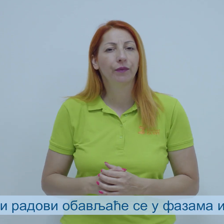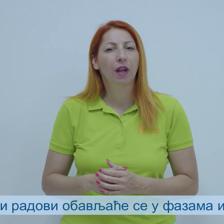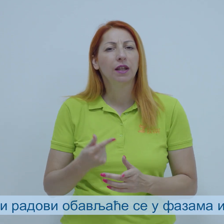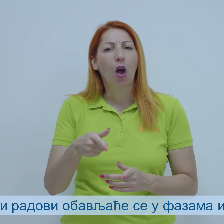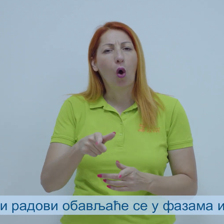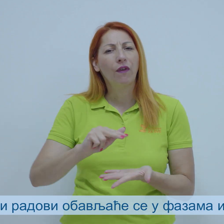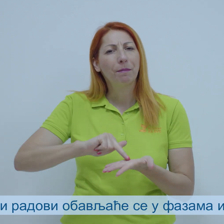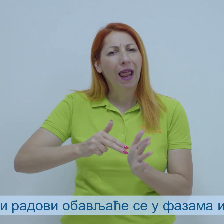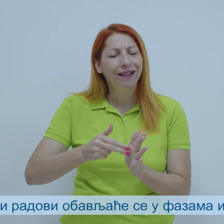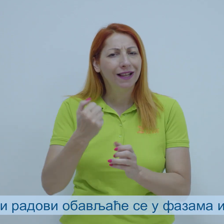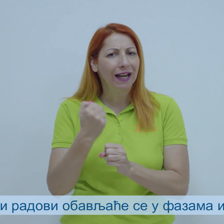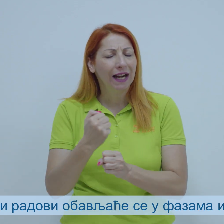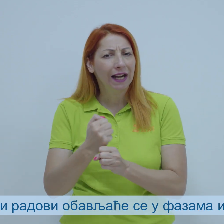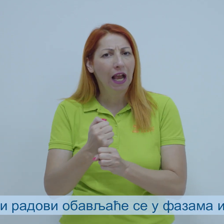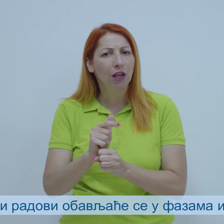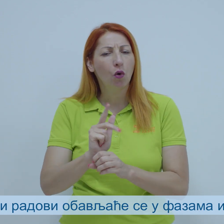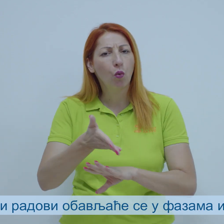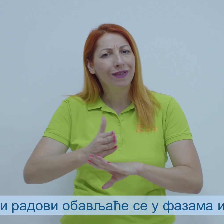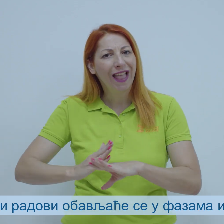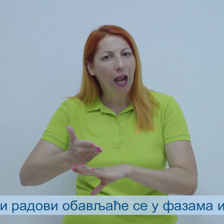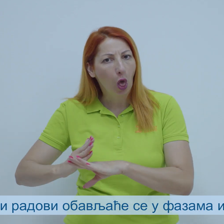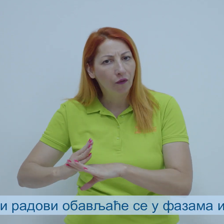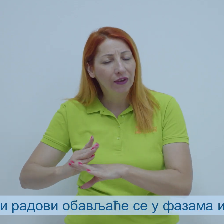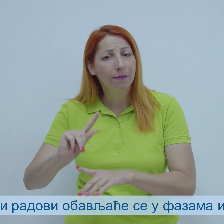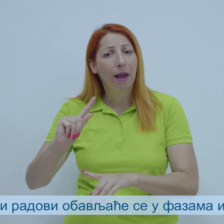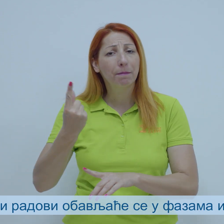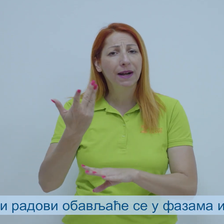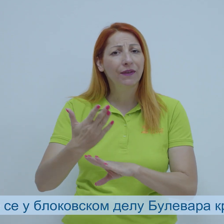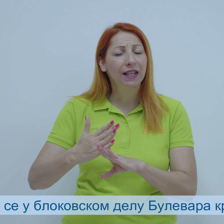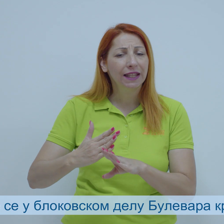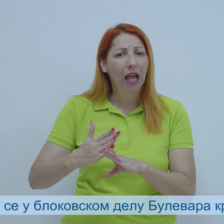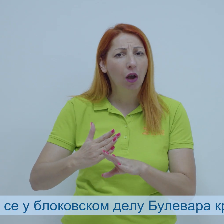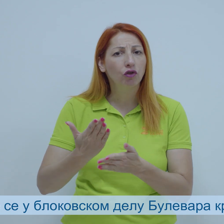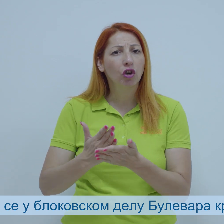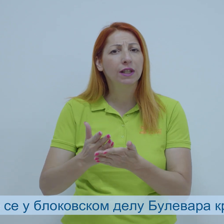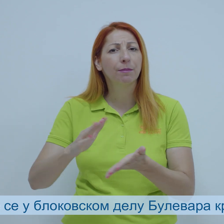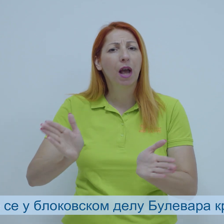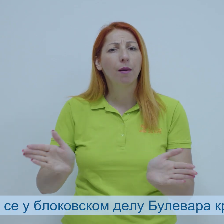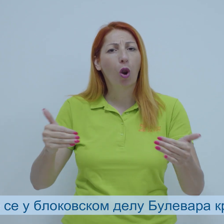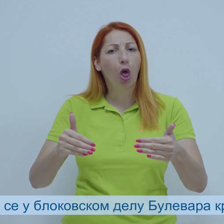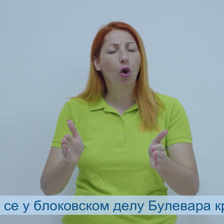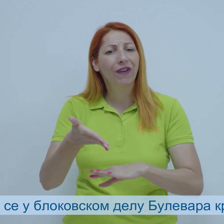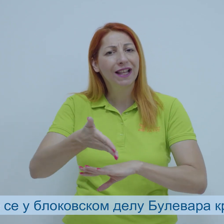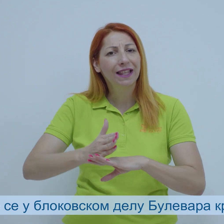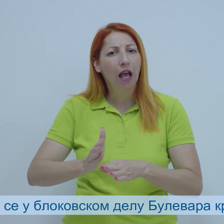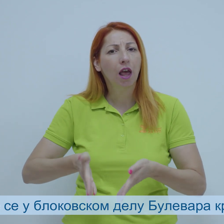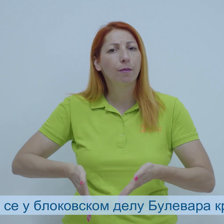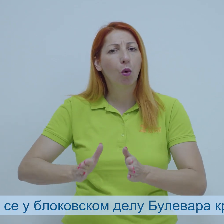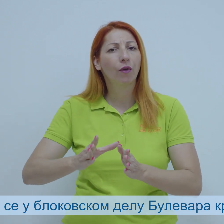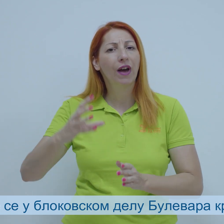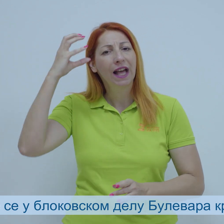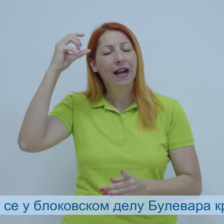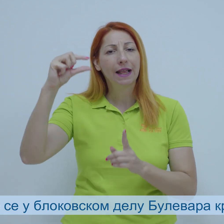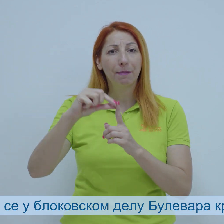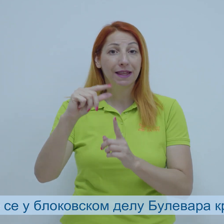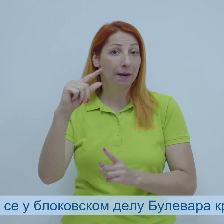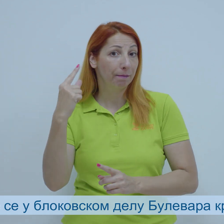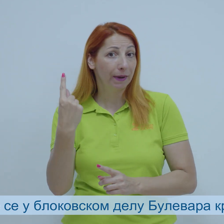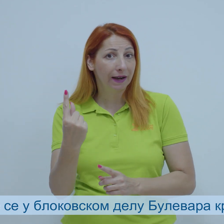Pomenuti radovi obavljaće se u fazama i u prvoj fazi odvijaće se u blokovskom delu Bulevara Kralja Petra I